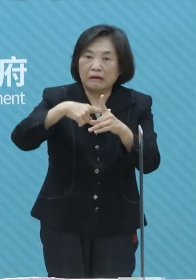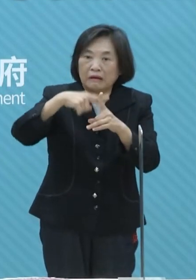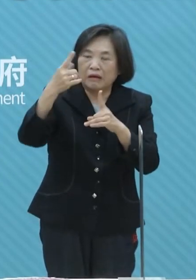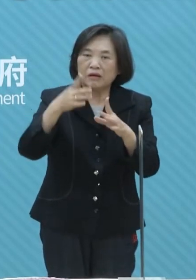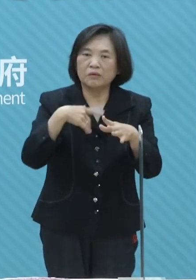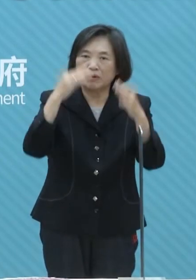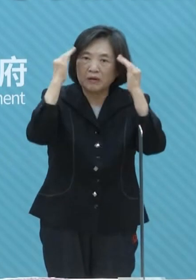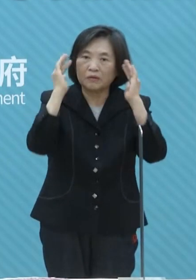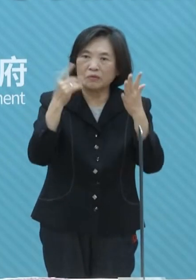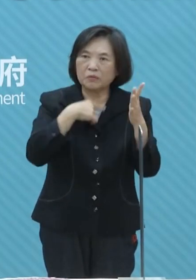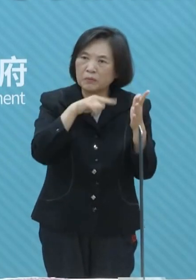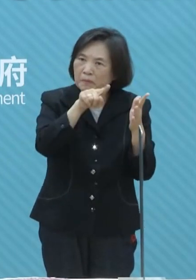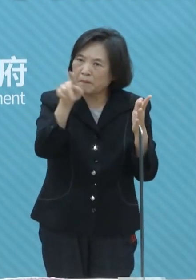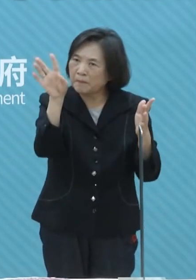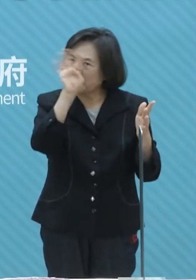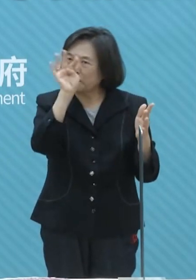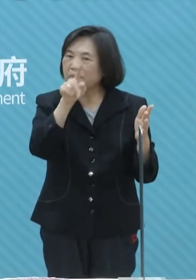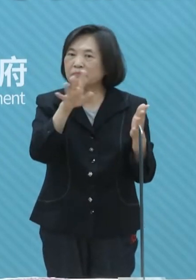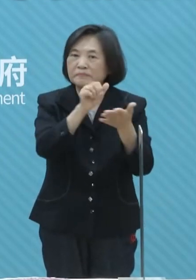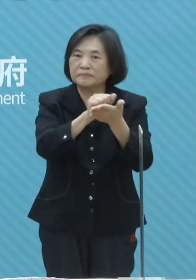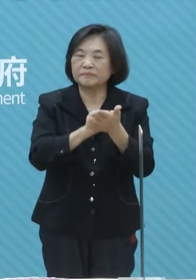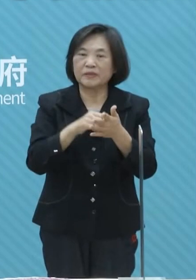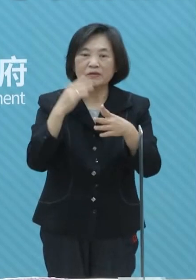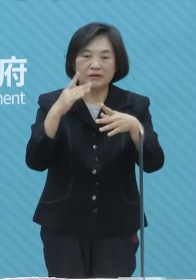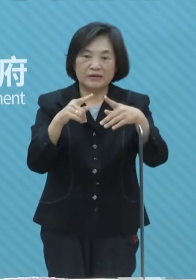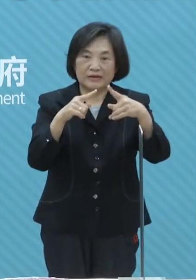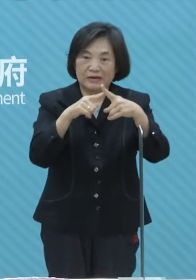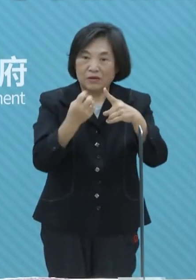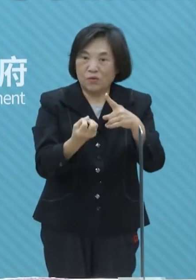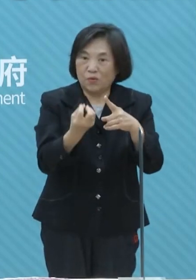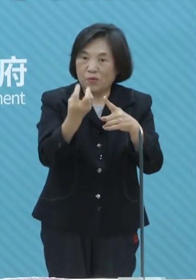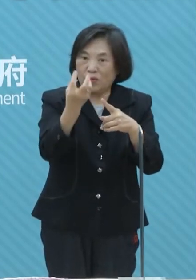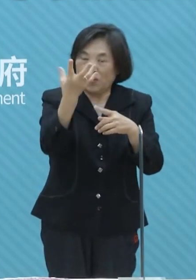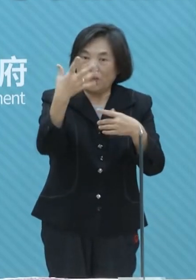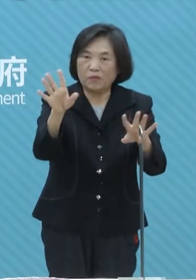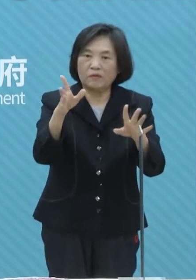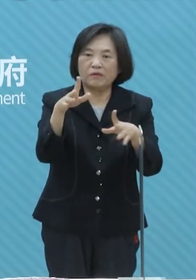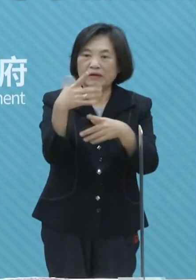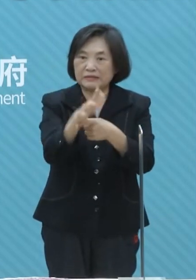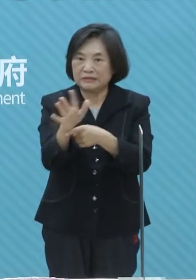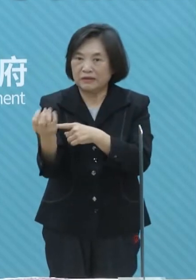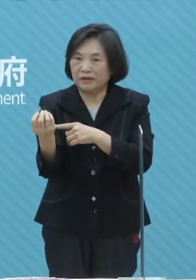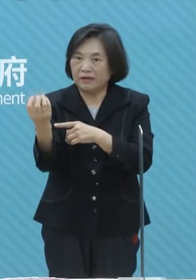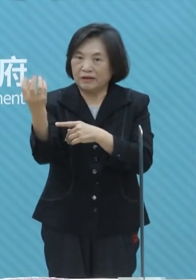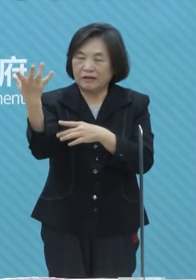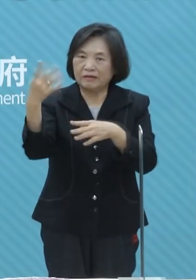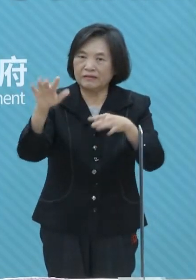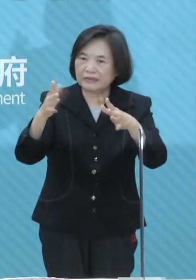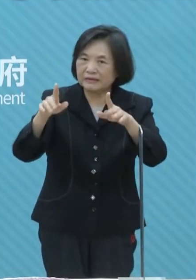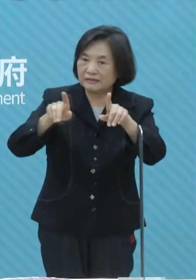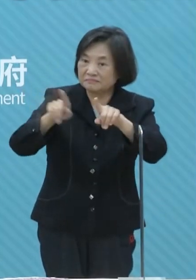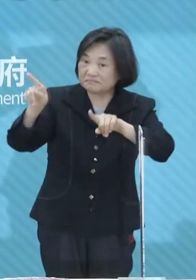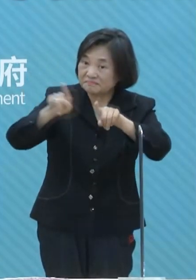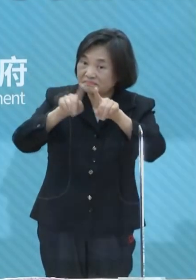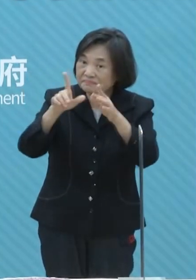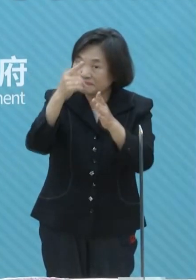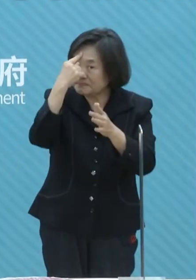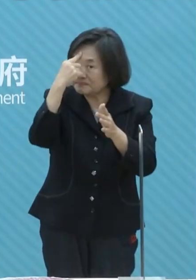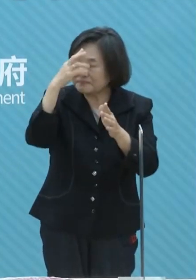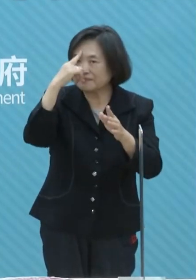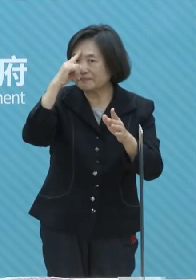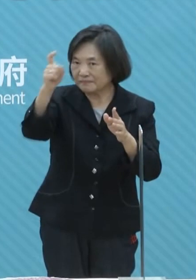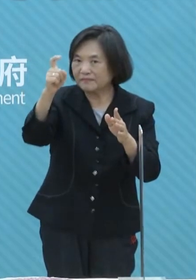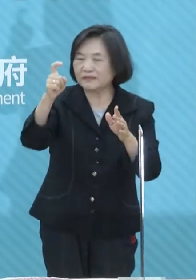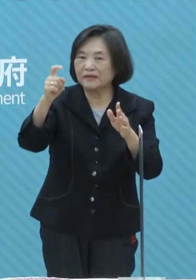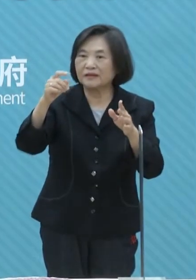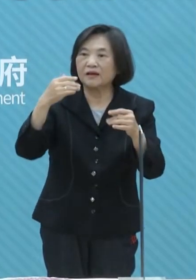韩国的案例哦，病例开始上升哦。跟那个死亡开始上升，大概差10天了，哦，大